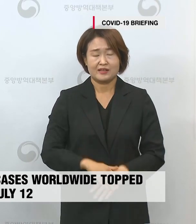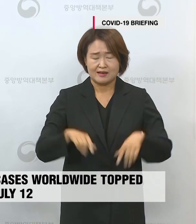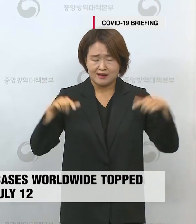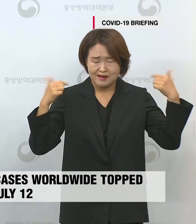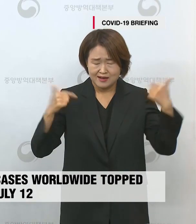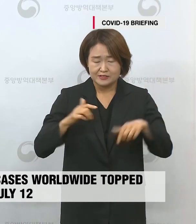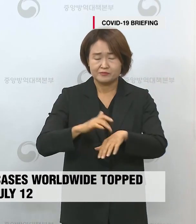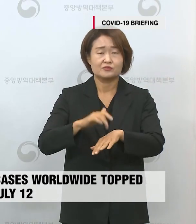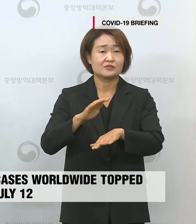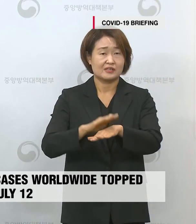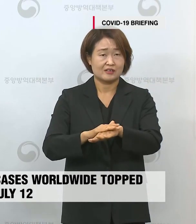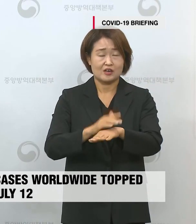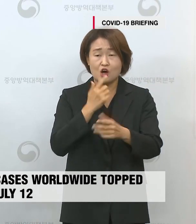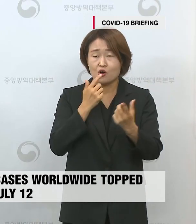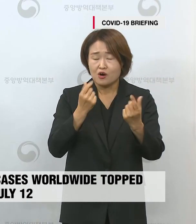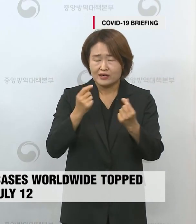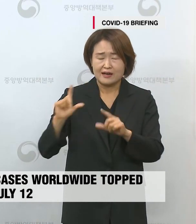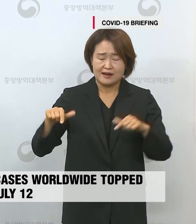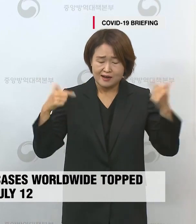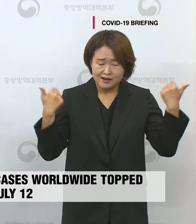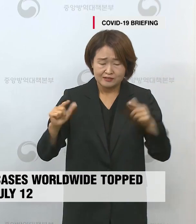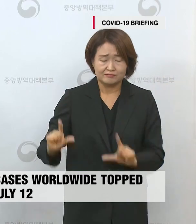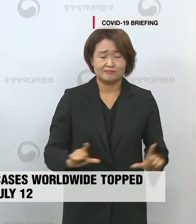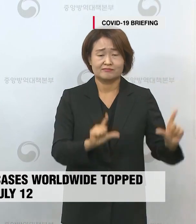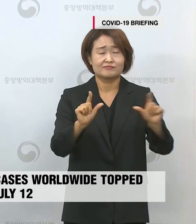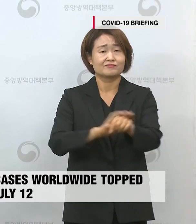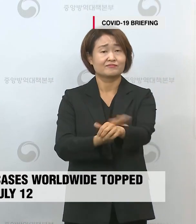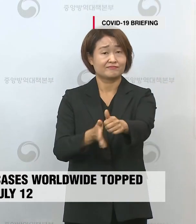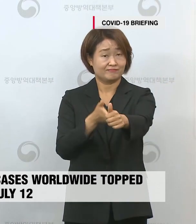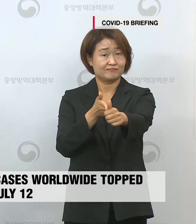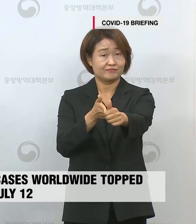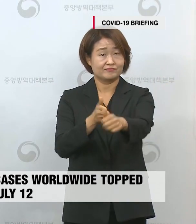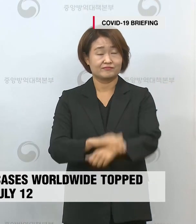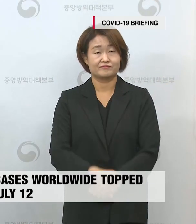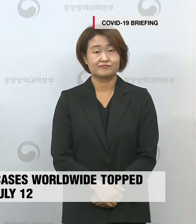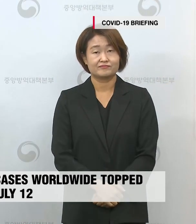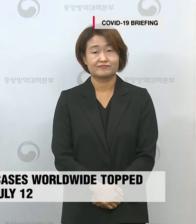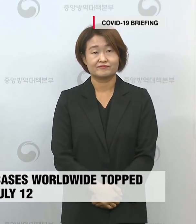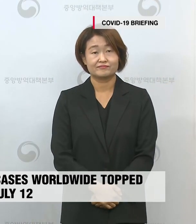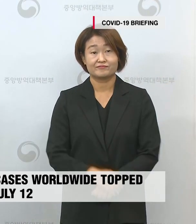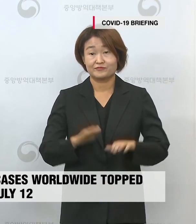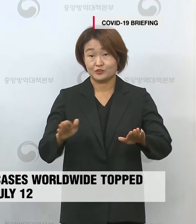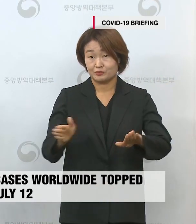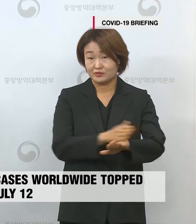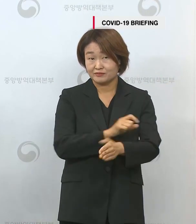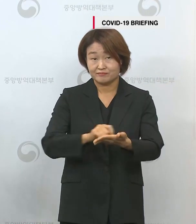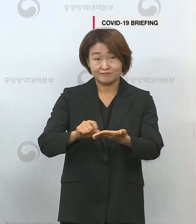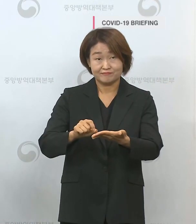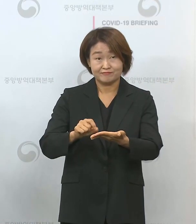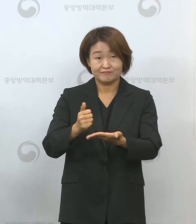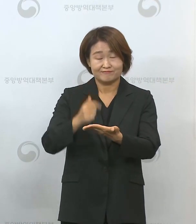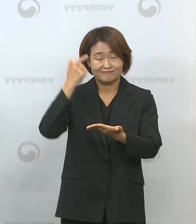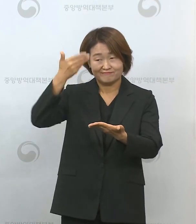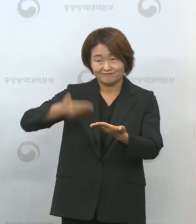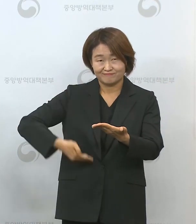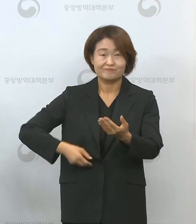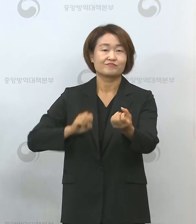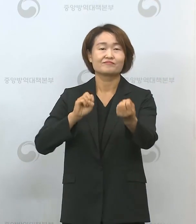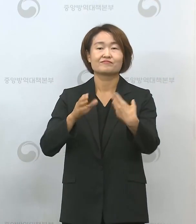regular basis, and always wear face masks. 네, 지금부터 기자님 질문에 답변 드리는 시간